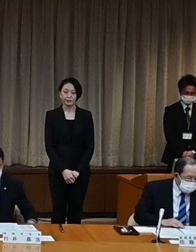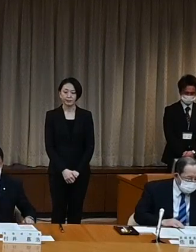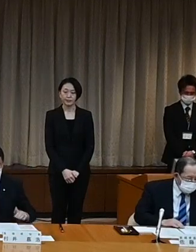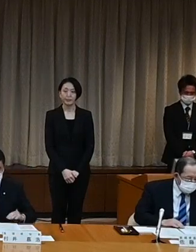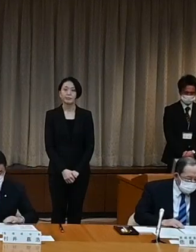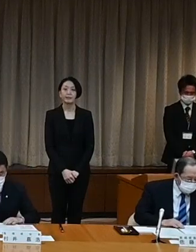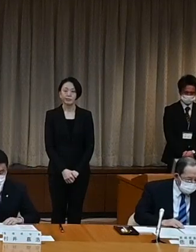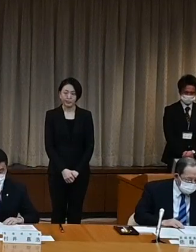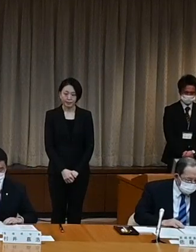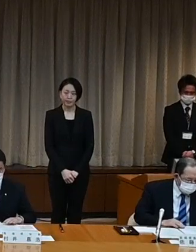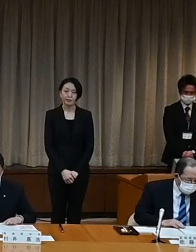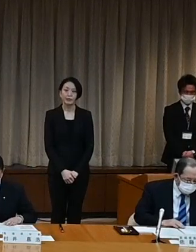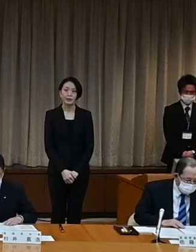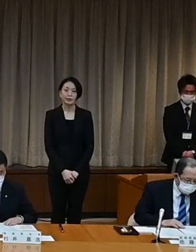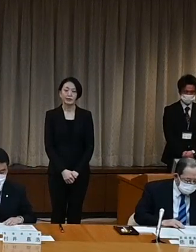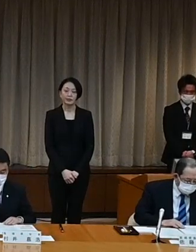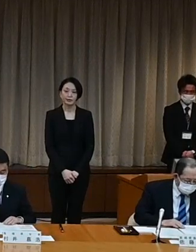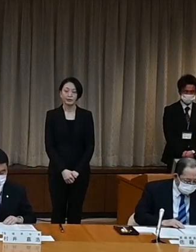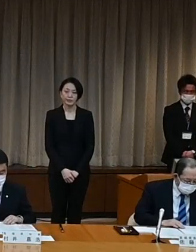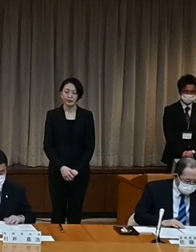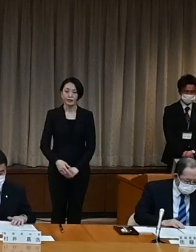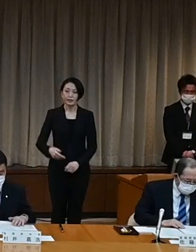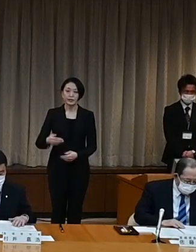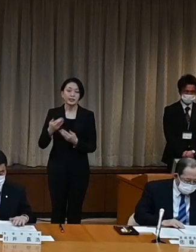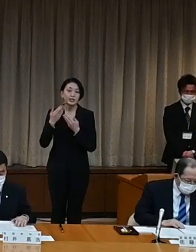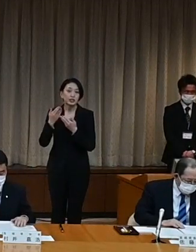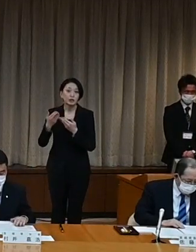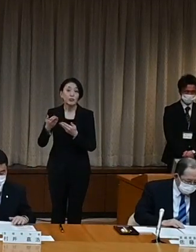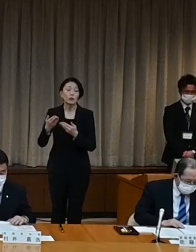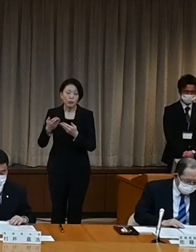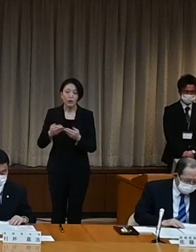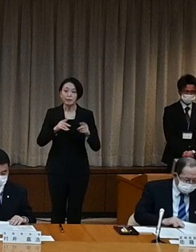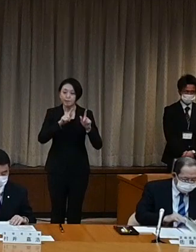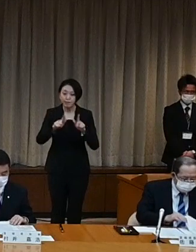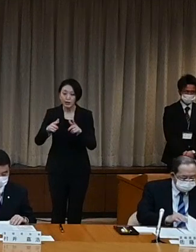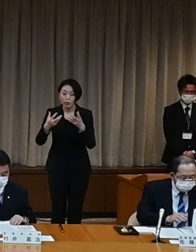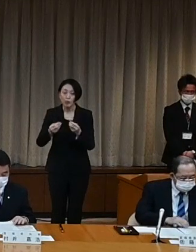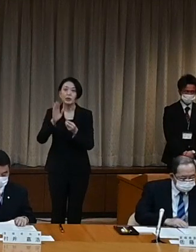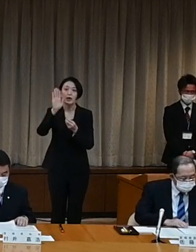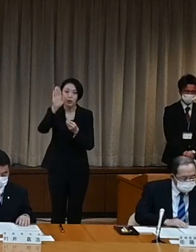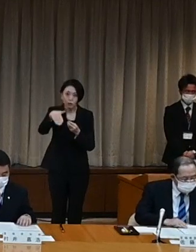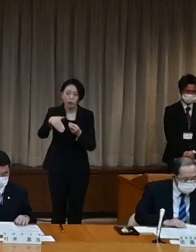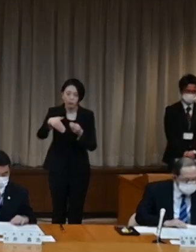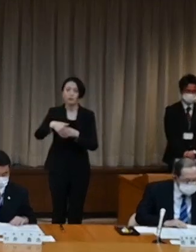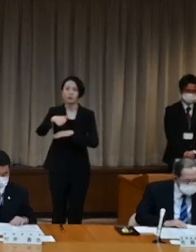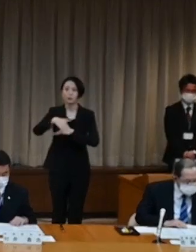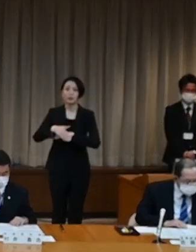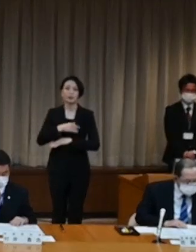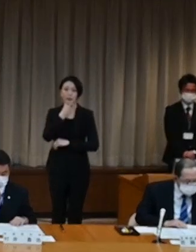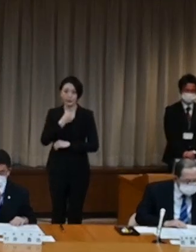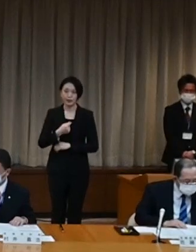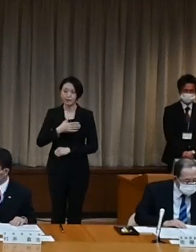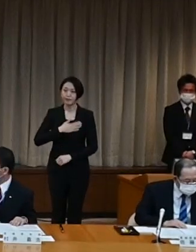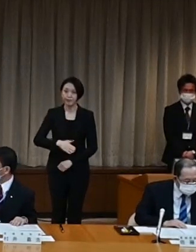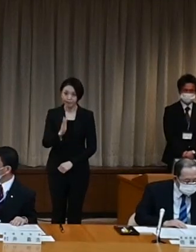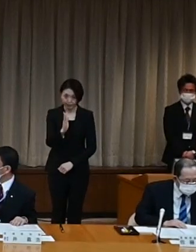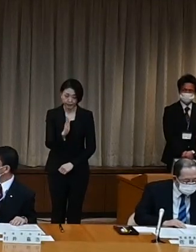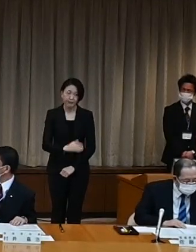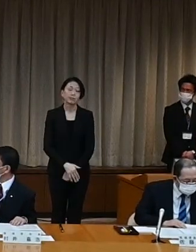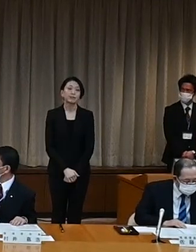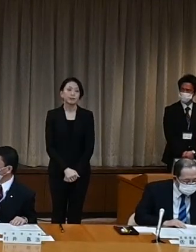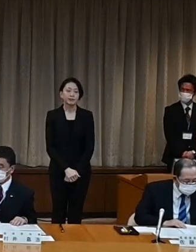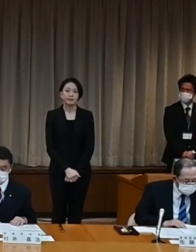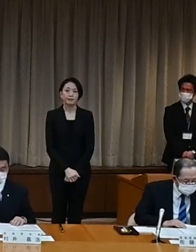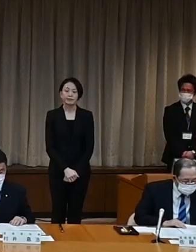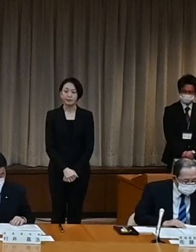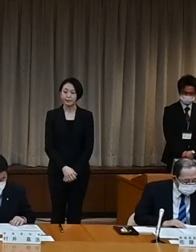なお発表項目に関するご質問は皆様からの発言が終わった後に賜りますのであらかじめご了承ください。それでは